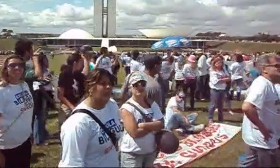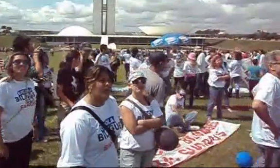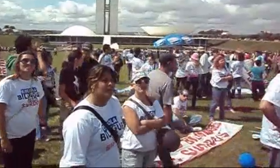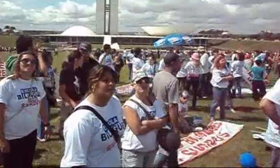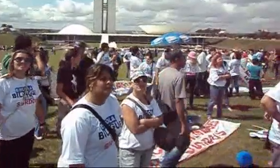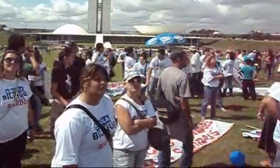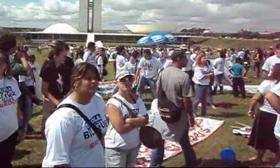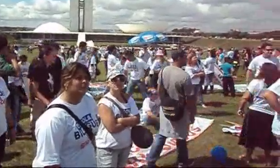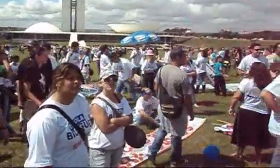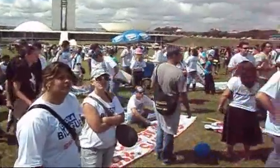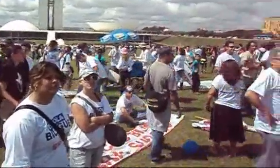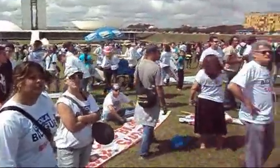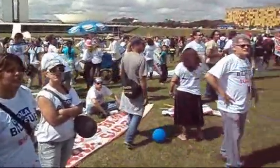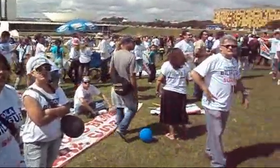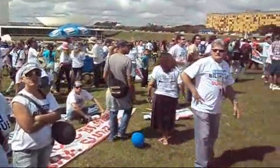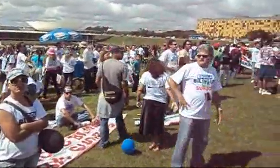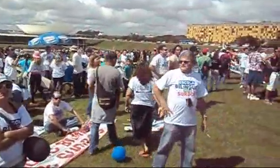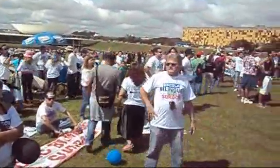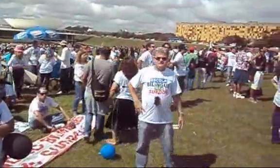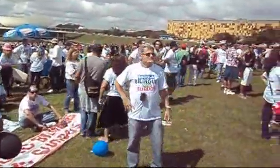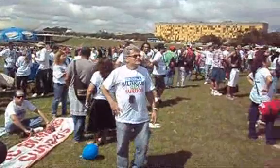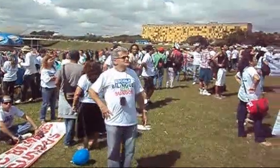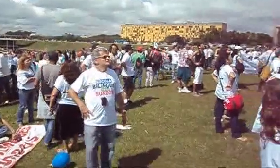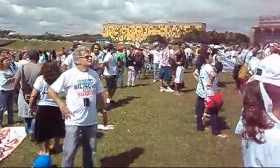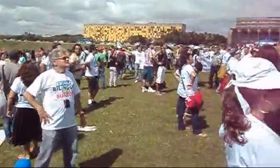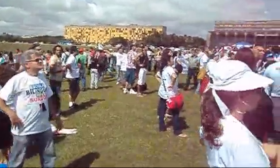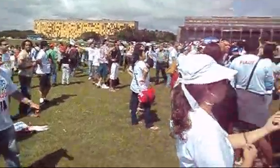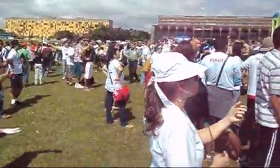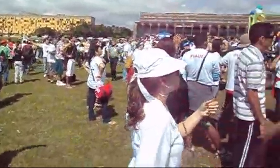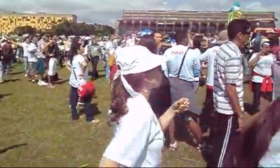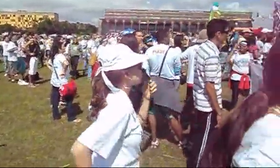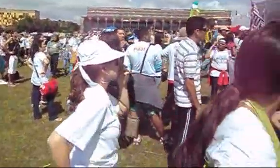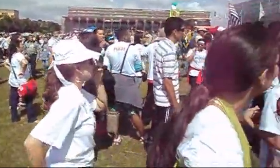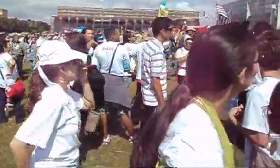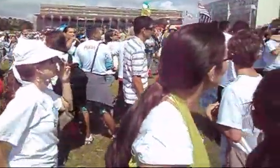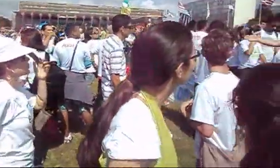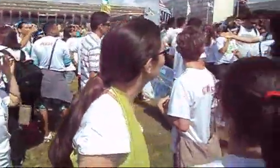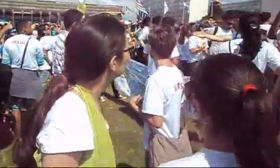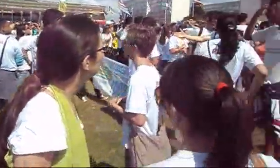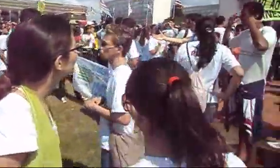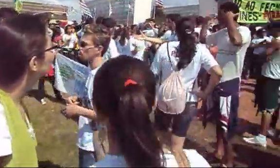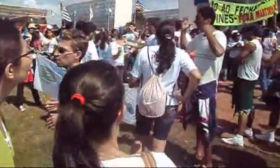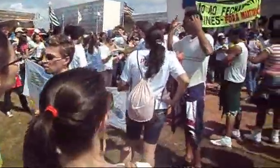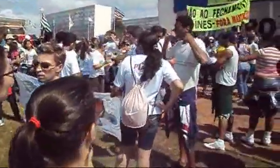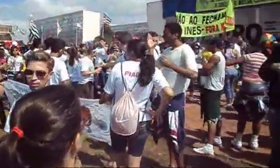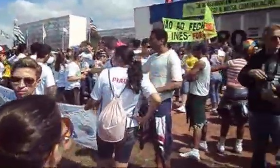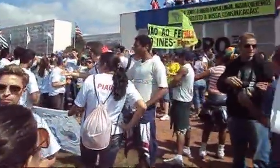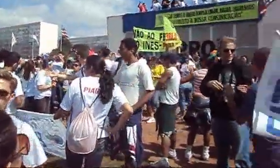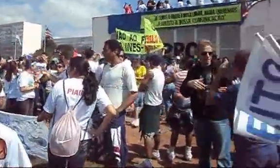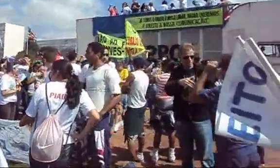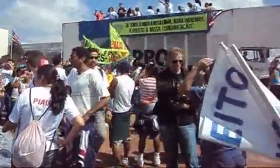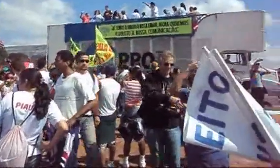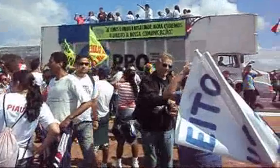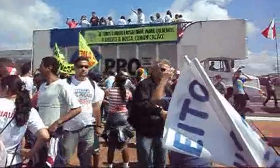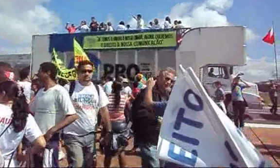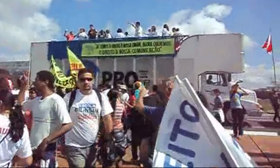E da inclusão de verdade, não de uma inclusão homogeneizadora, foi a causa de surdos